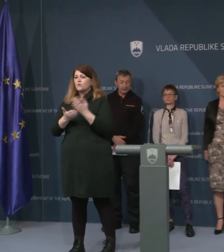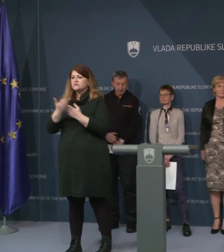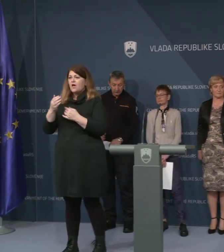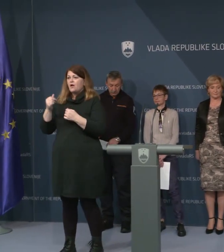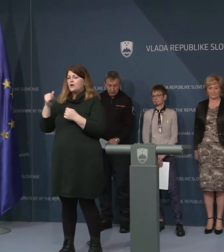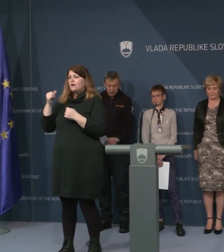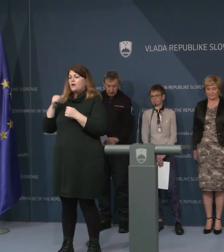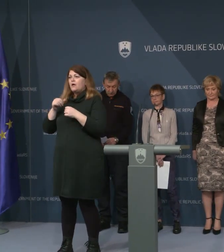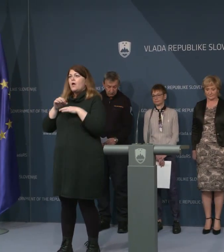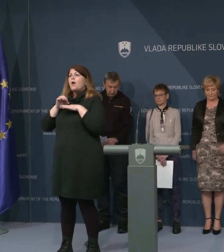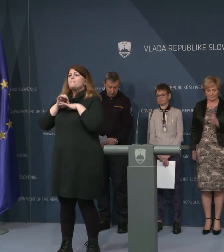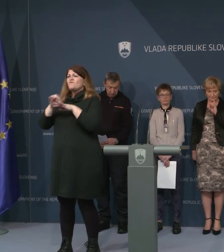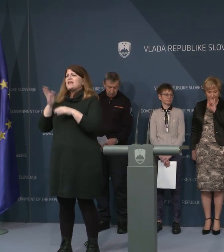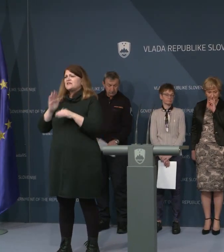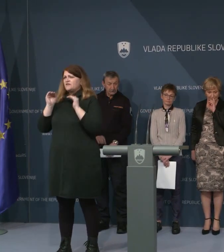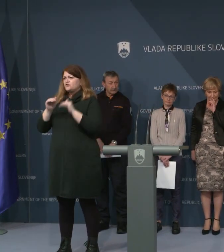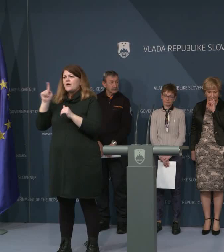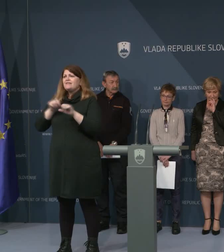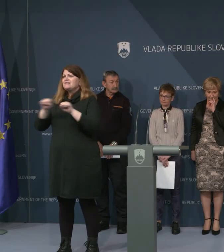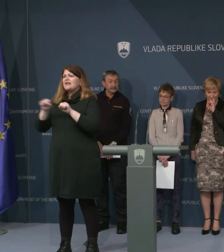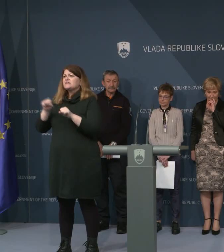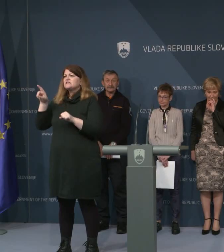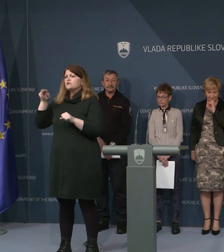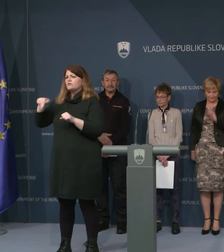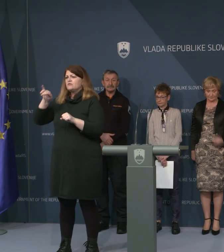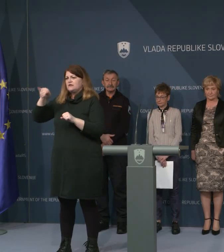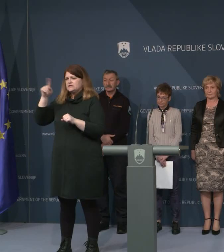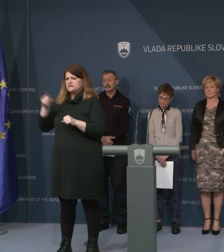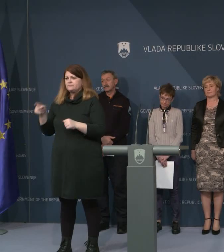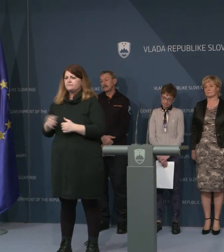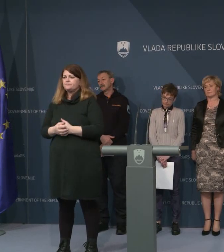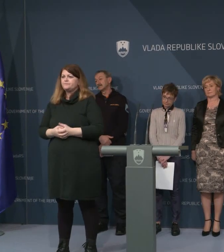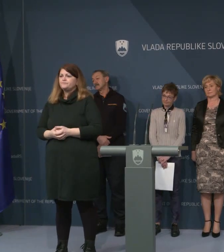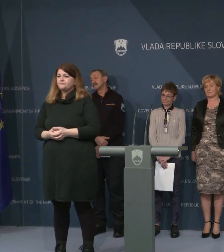poveljnika in za direktorico IAZ. Izvolite, tele Slovenija.